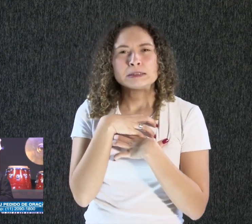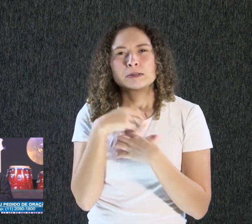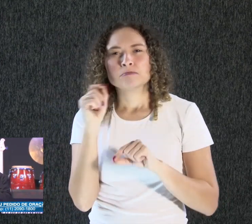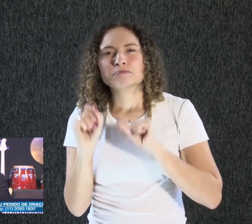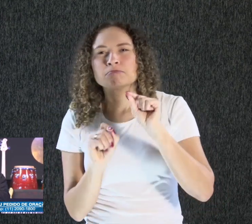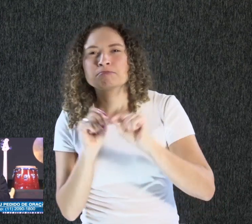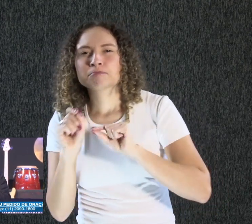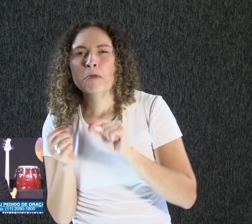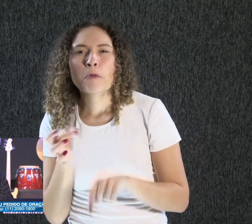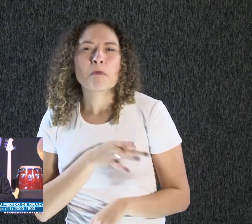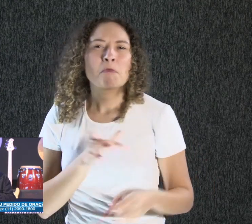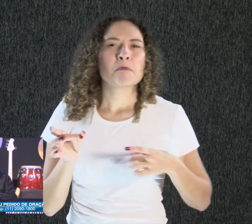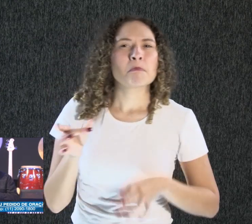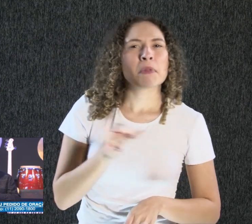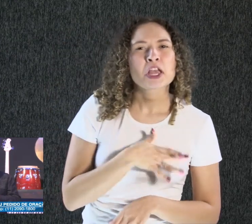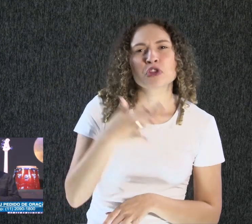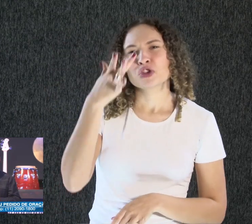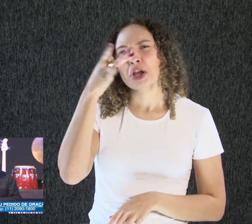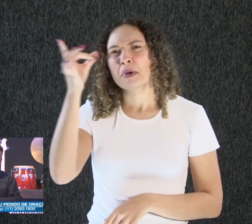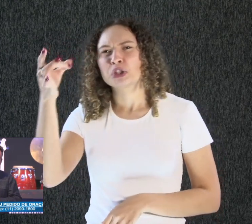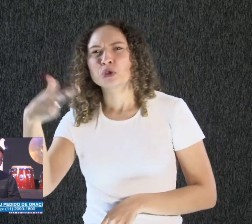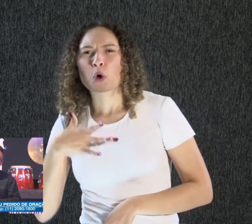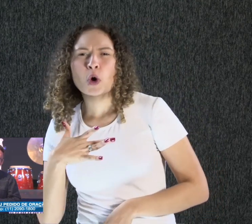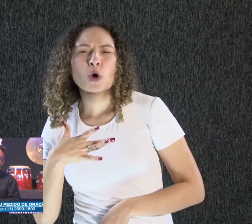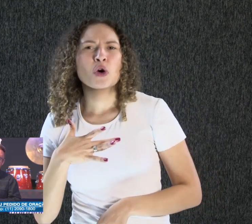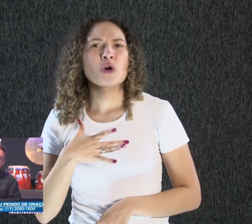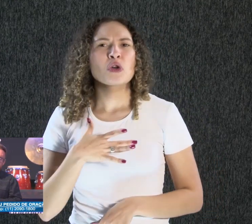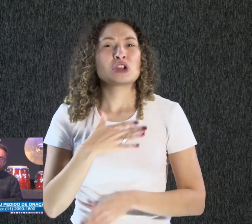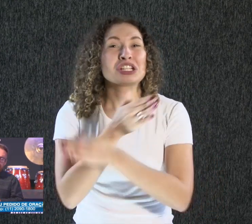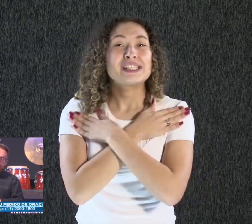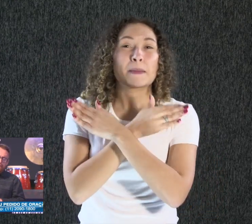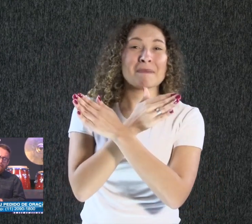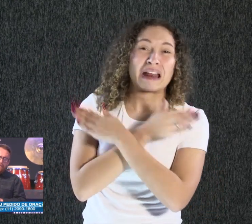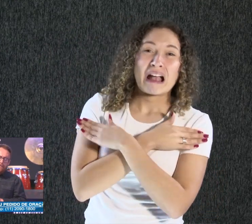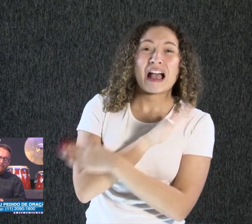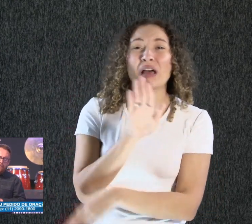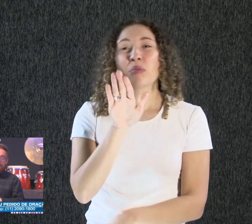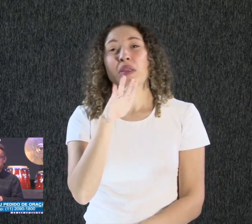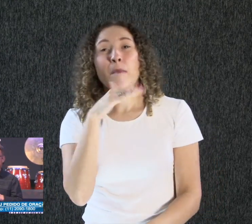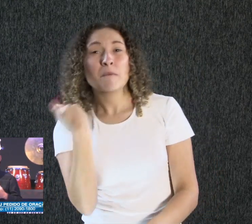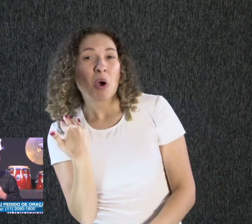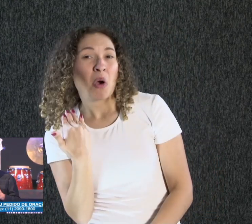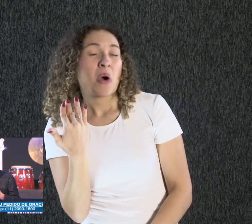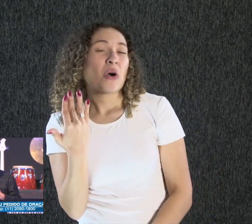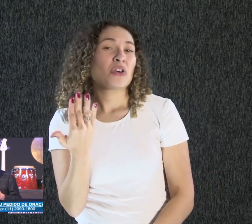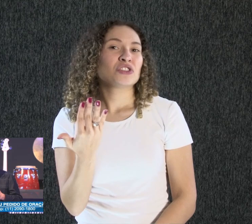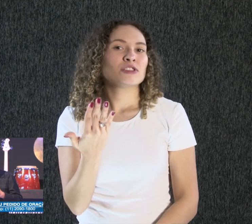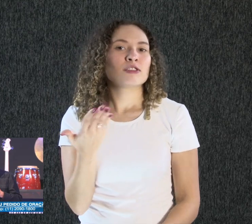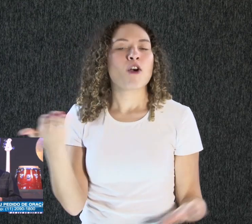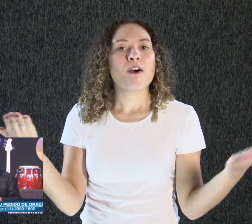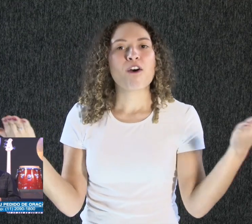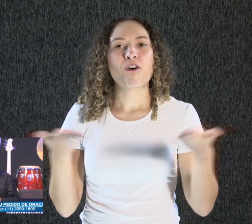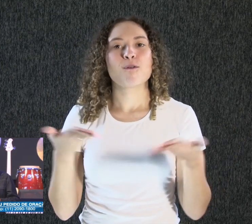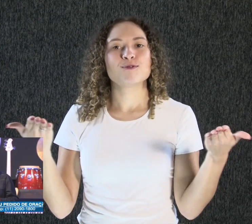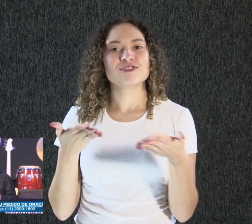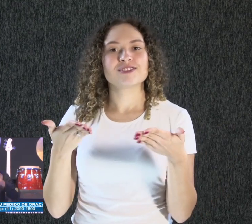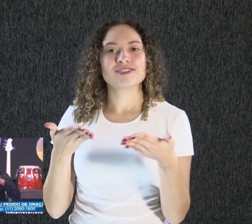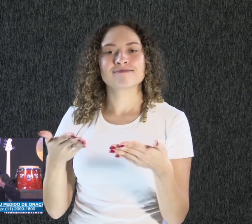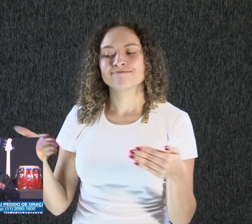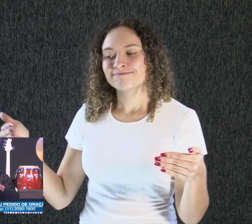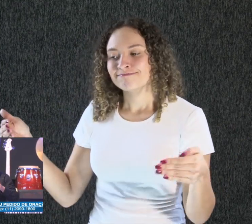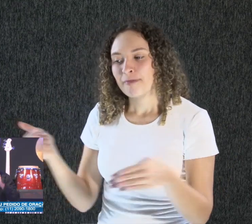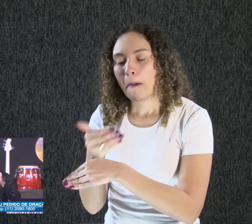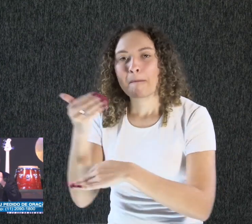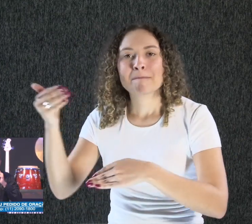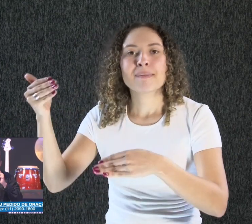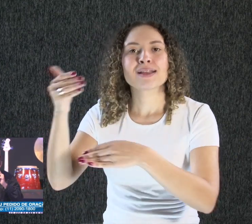doença, pelo desemprego, pelo abandono, você que se sente ameaçado pela morte, entre